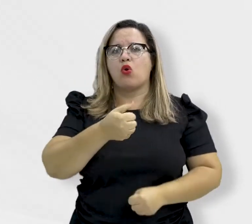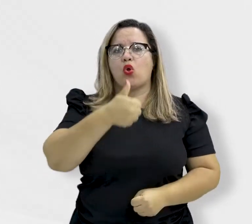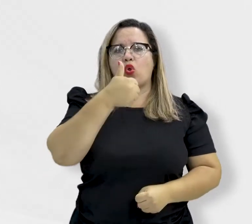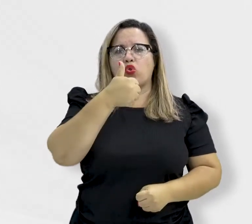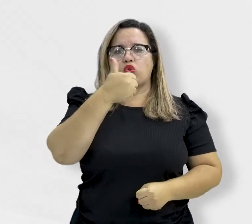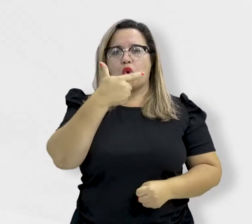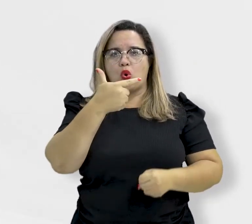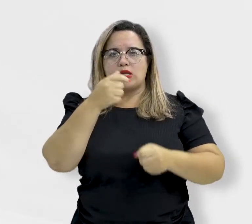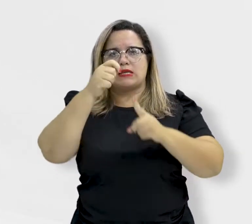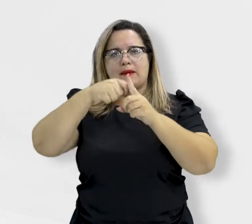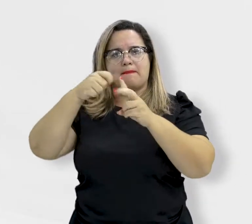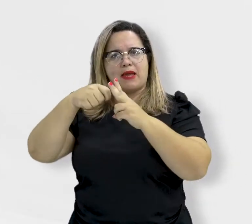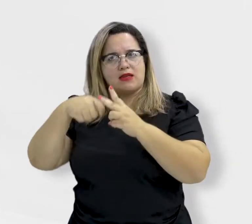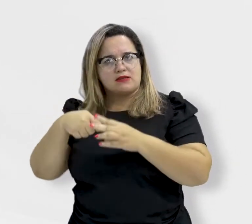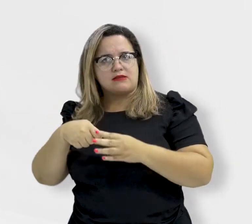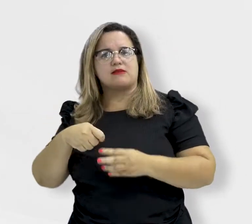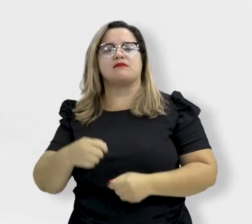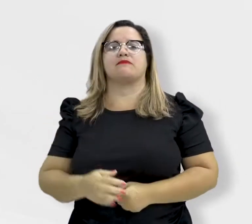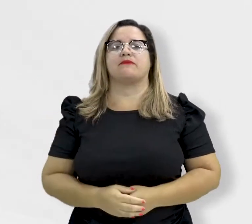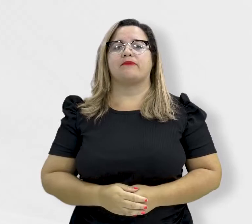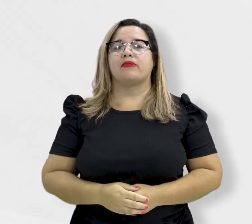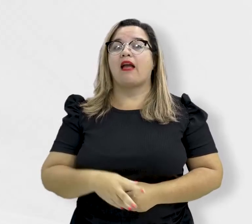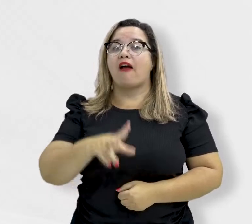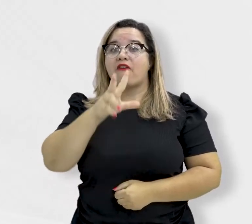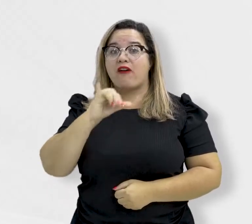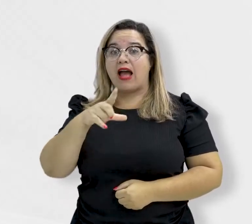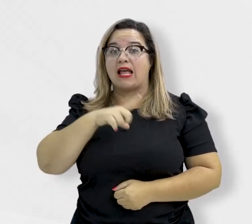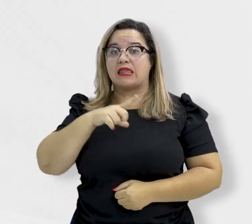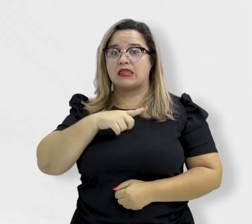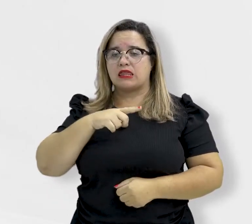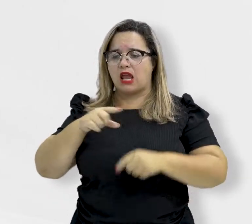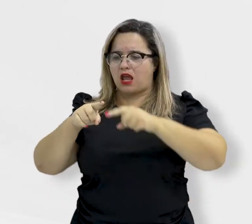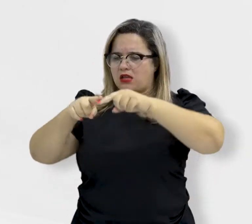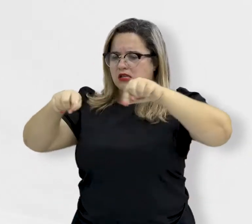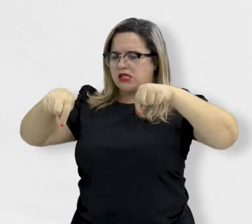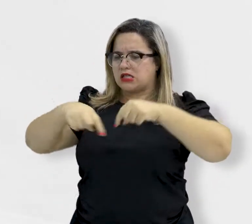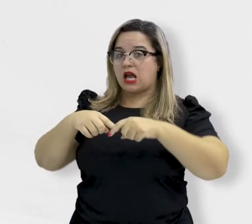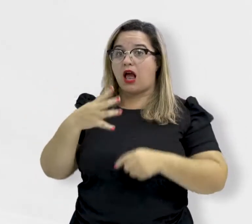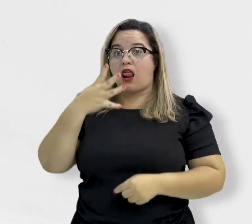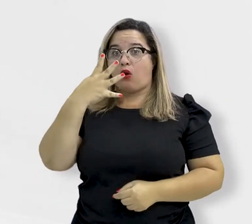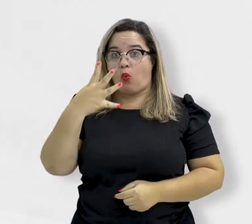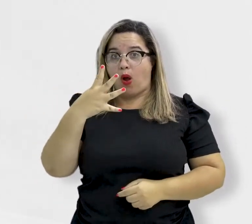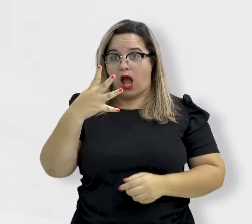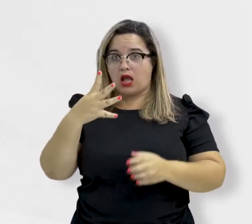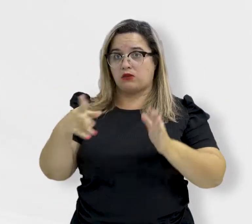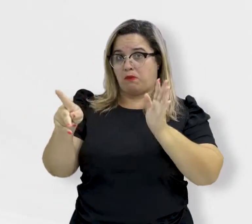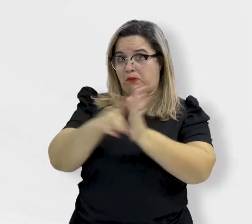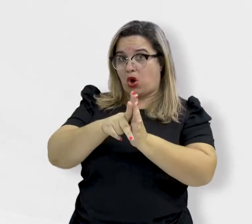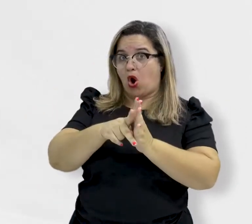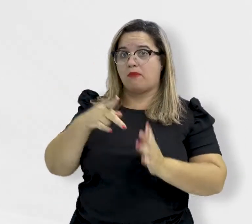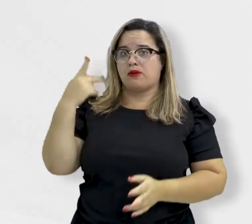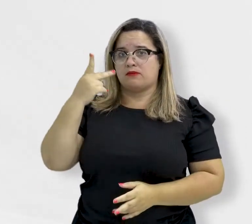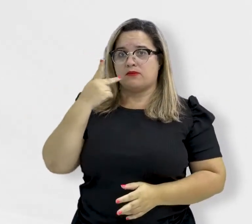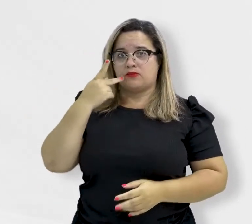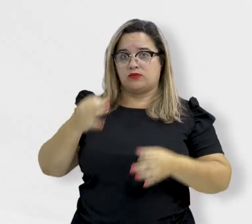2022. Contará com 4 gabinetes para promotores de justiça, recepção, sala de espera, um mini